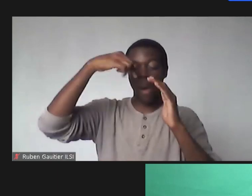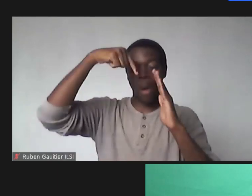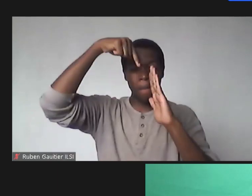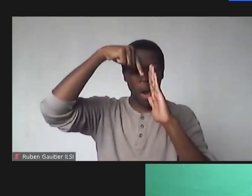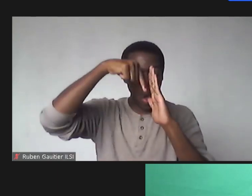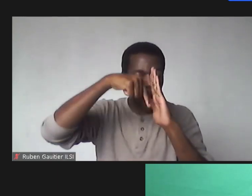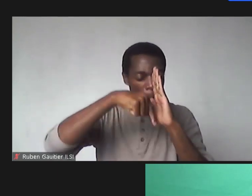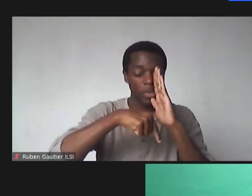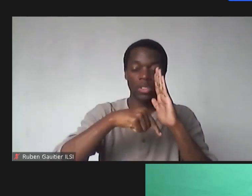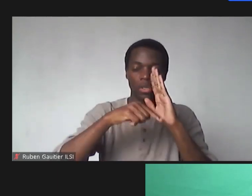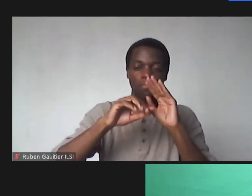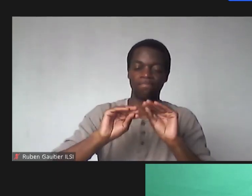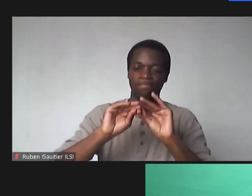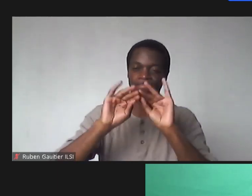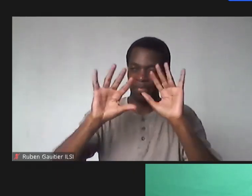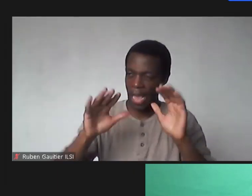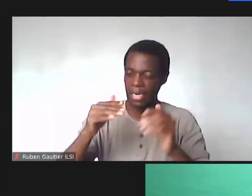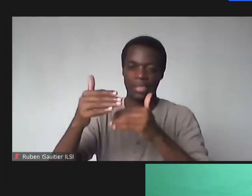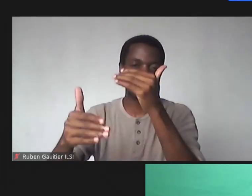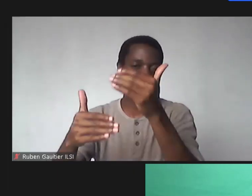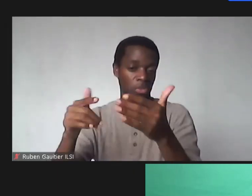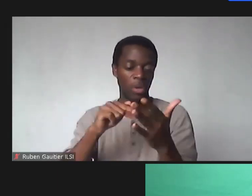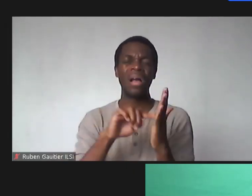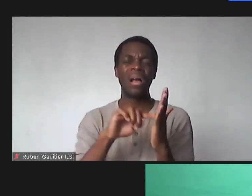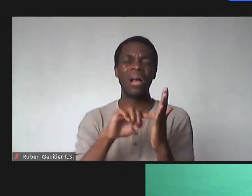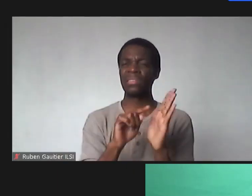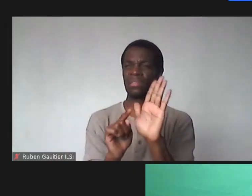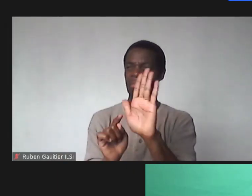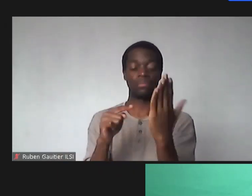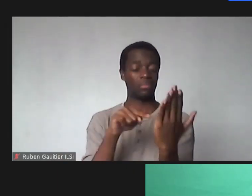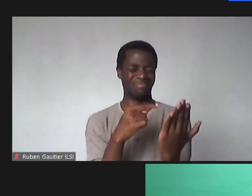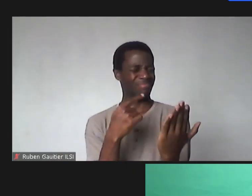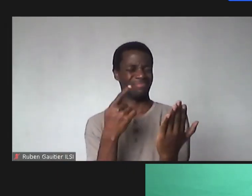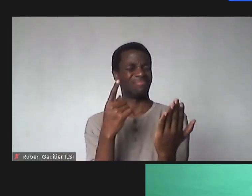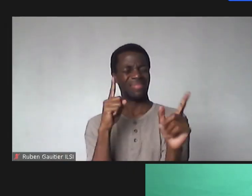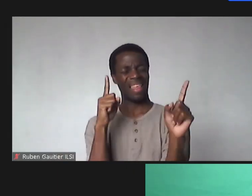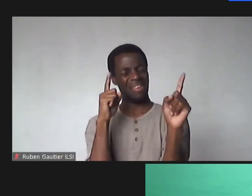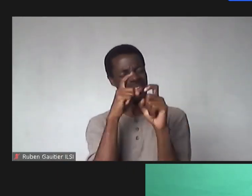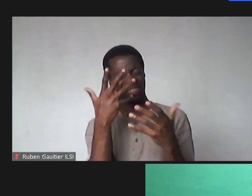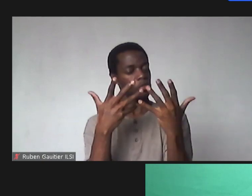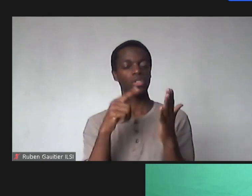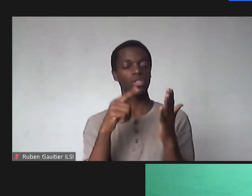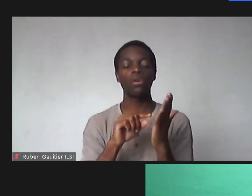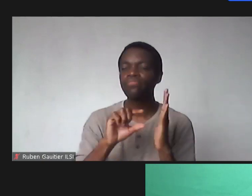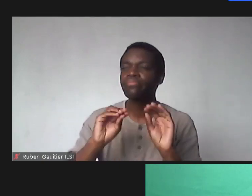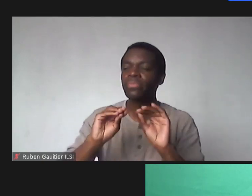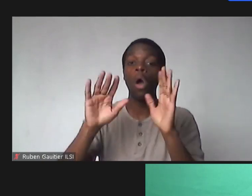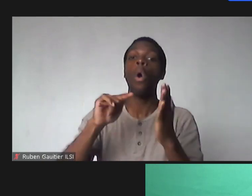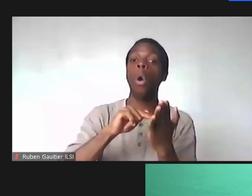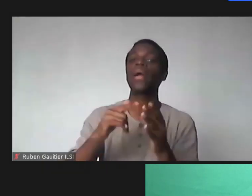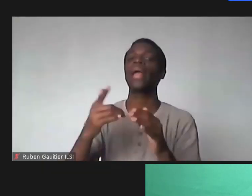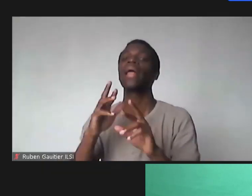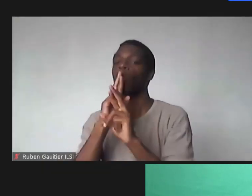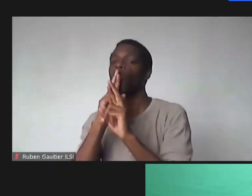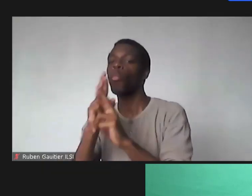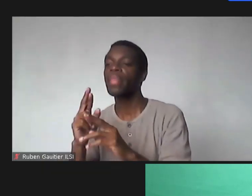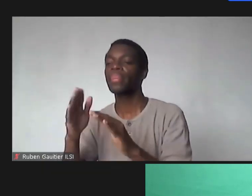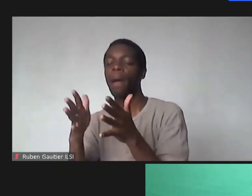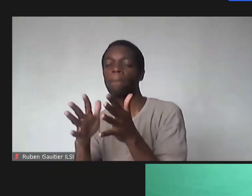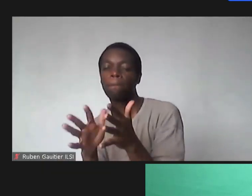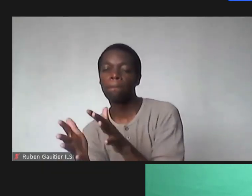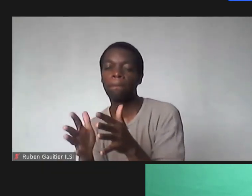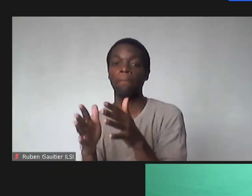Y utilizar preguntas con escala de respuesta que hablaba antes, que es súper importante. Y otros slides,